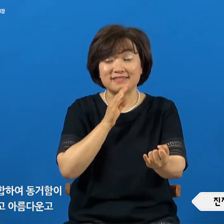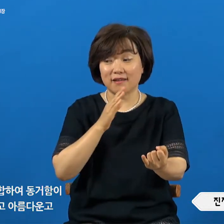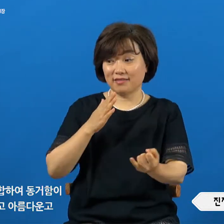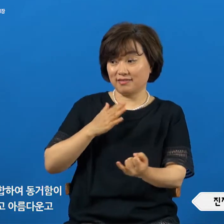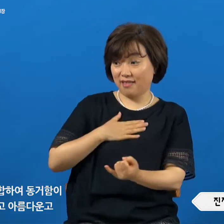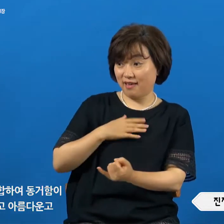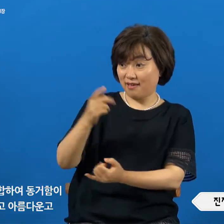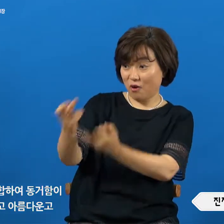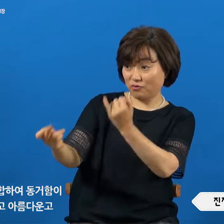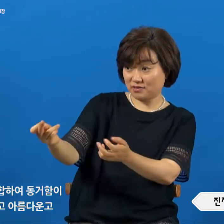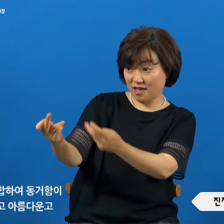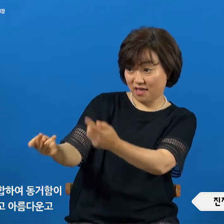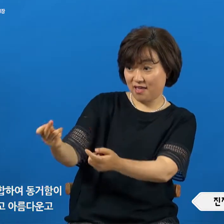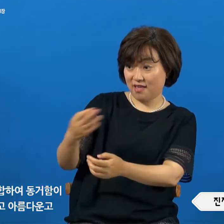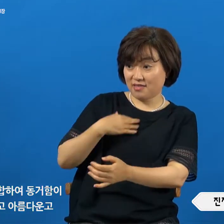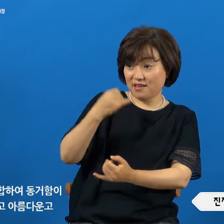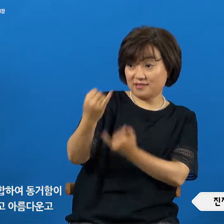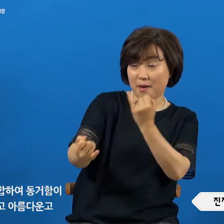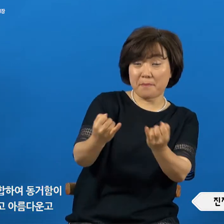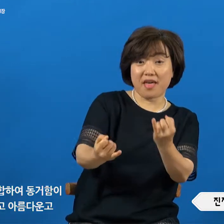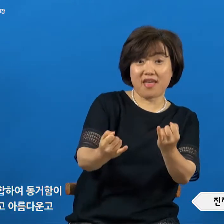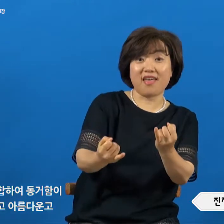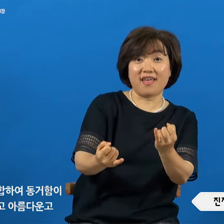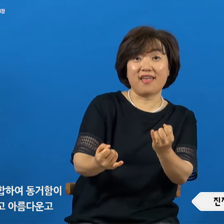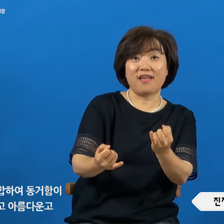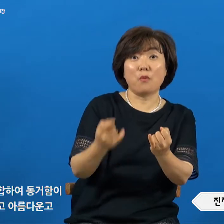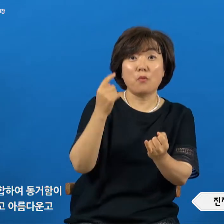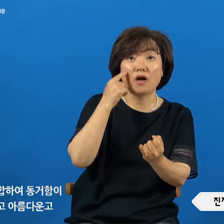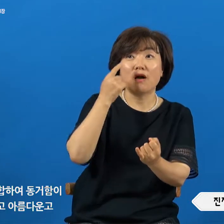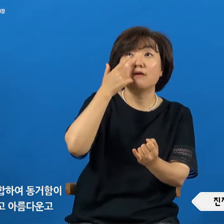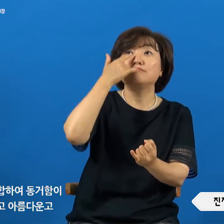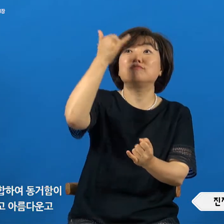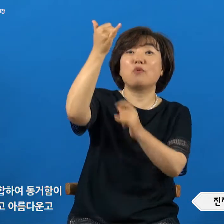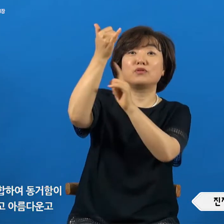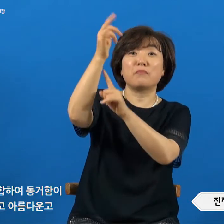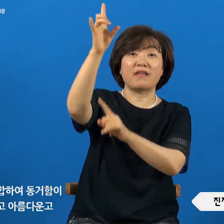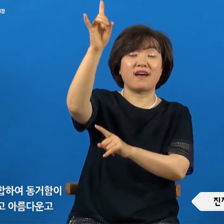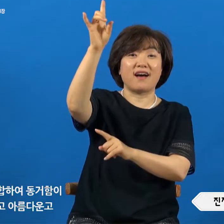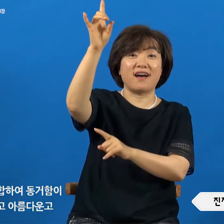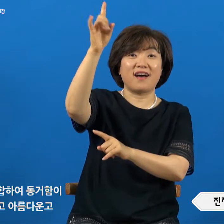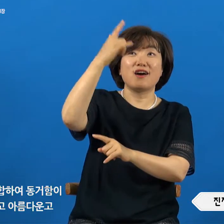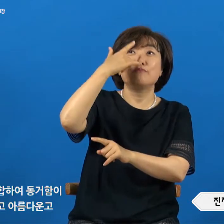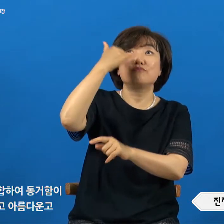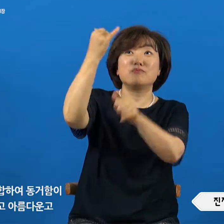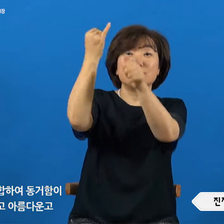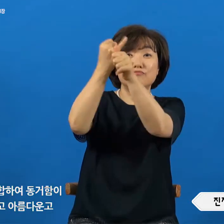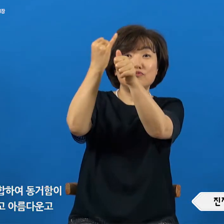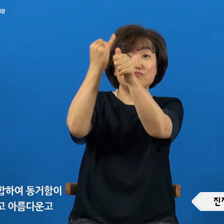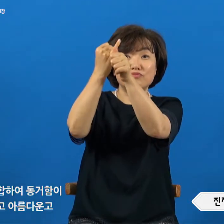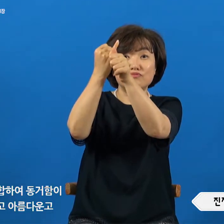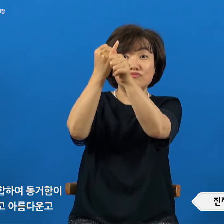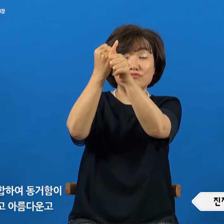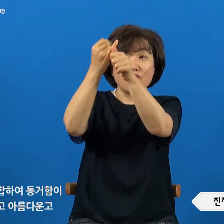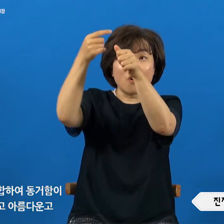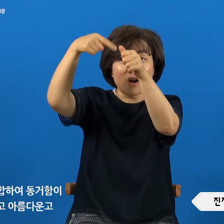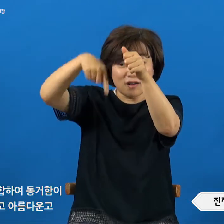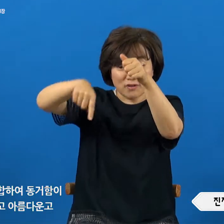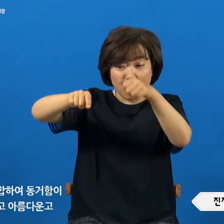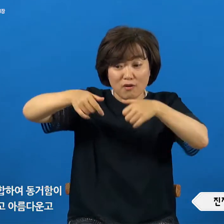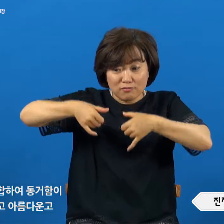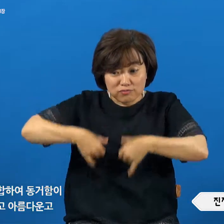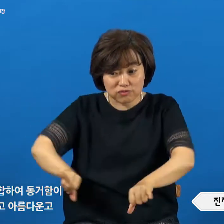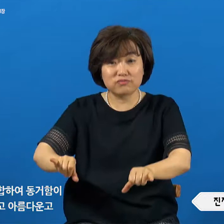이야기합니다. 자매라고 이야기합니다. 왜냐하면 한 부모님 밑에서 우리가 나왔기 때문이라고